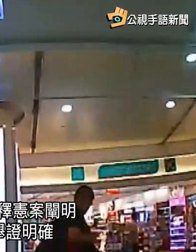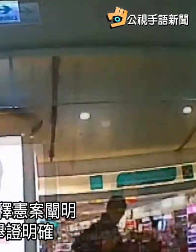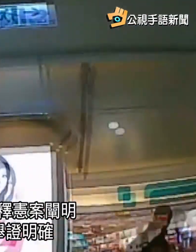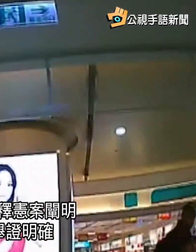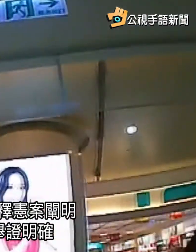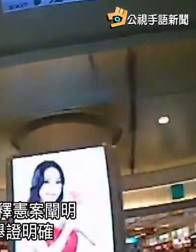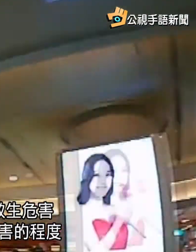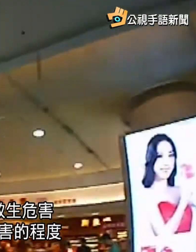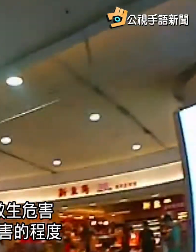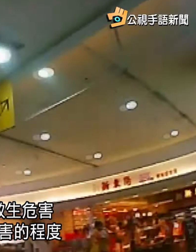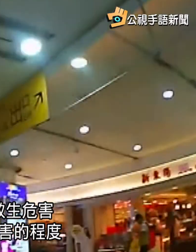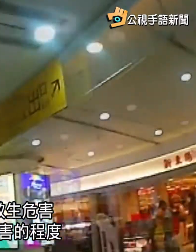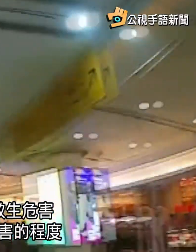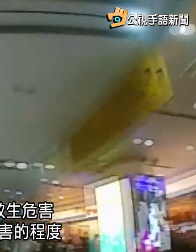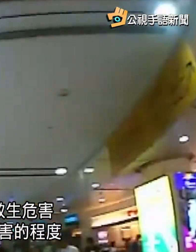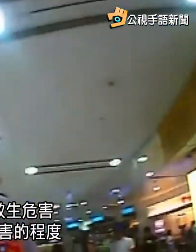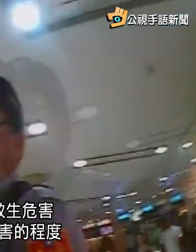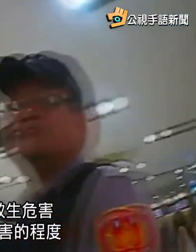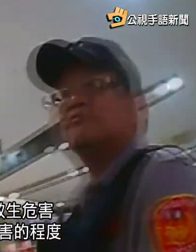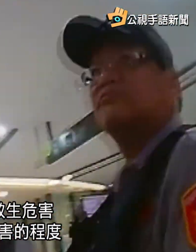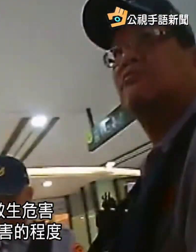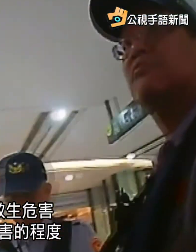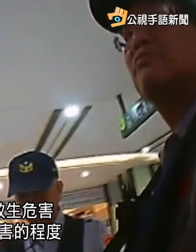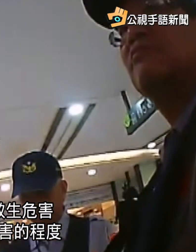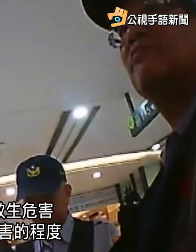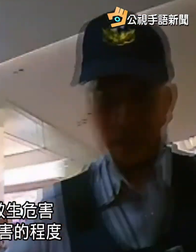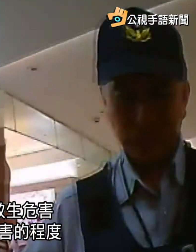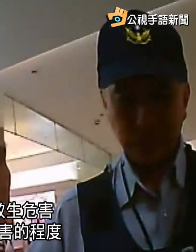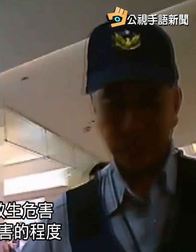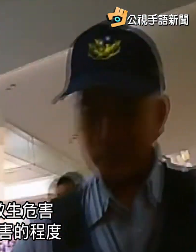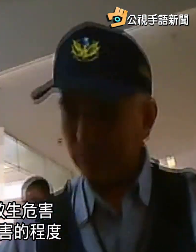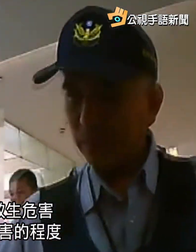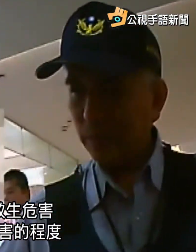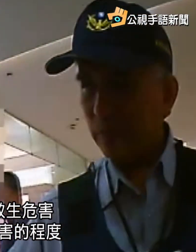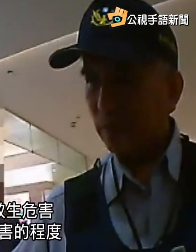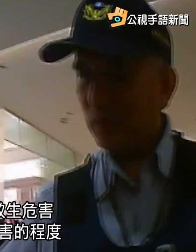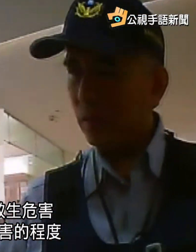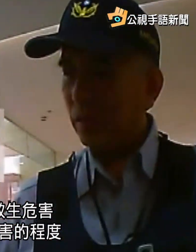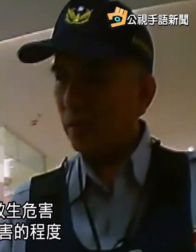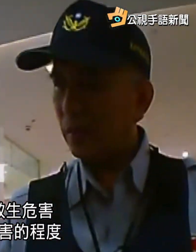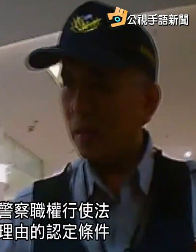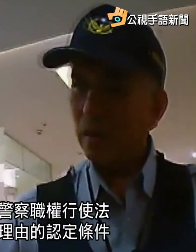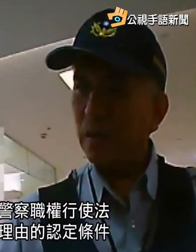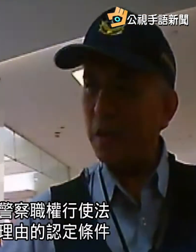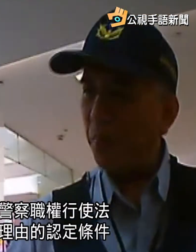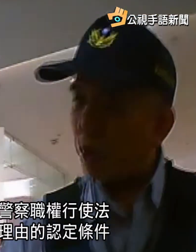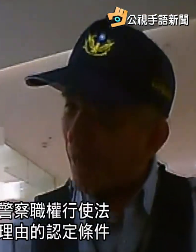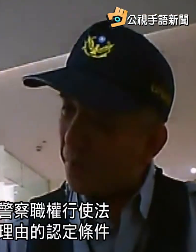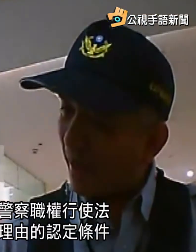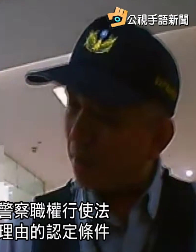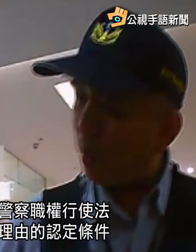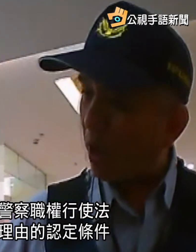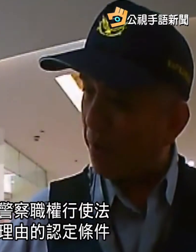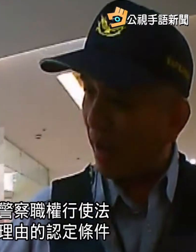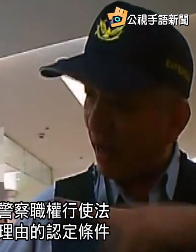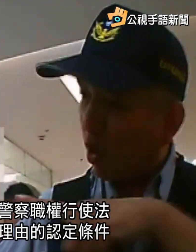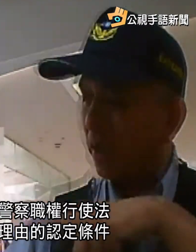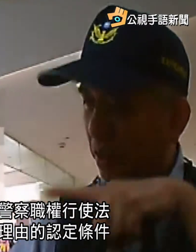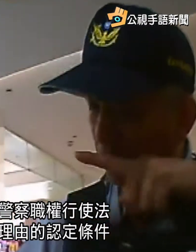确，证明已达自身危害或有产生危害的程度。立法院也因而订立《警察职权行使法》，要求警